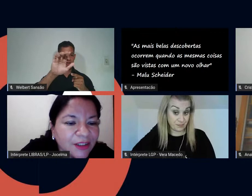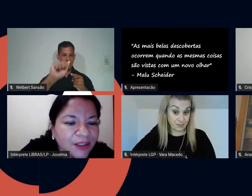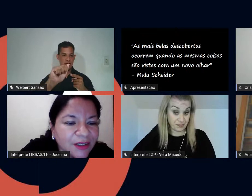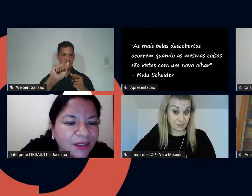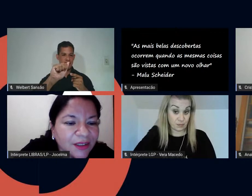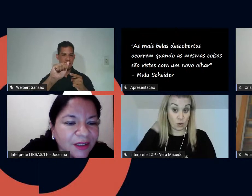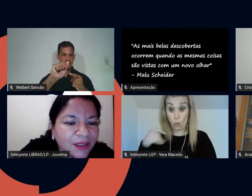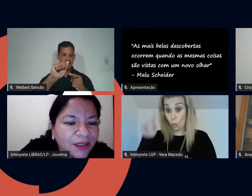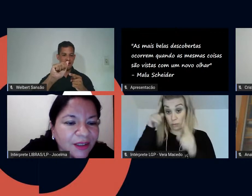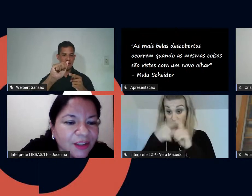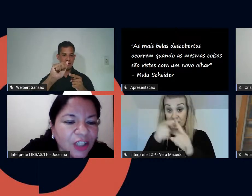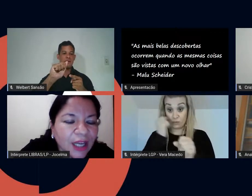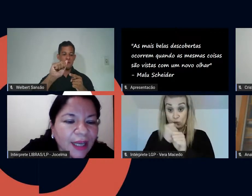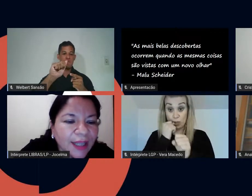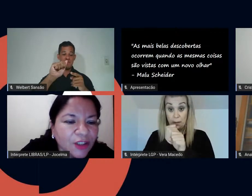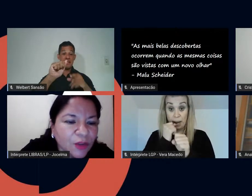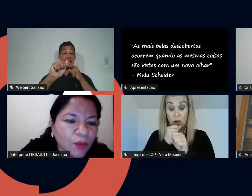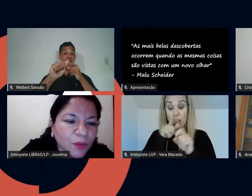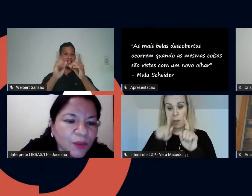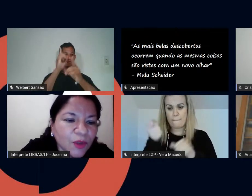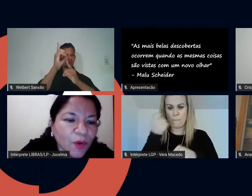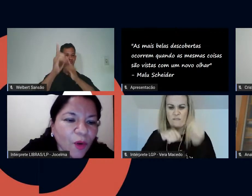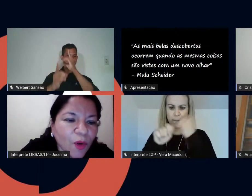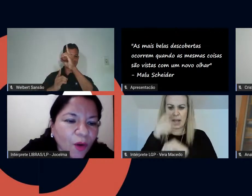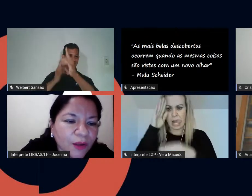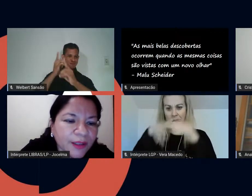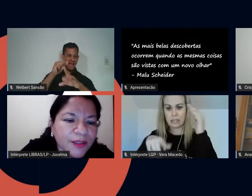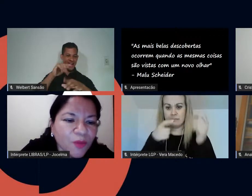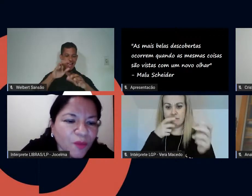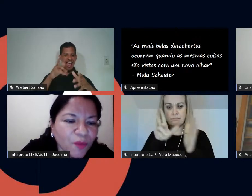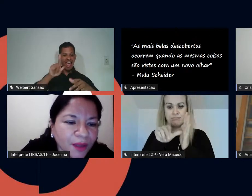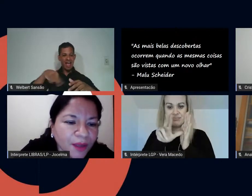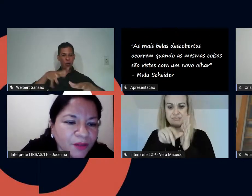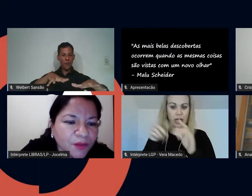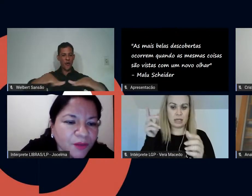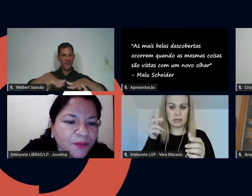movimento dialético que ocorre nesse